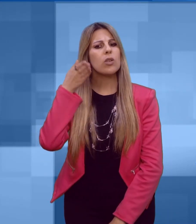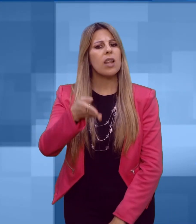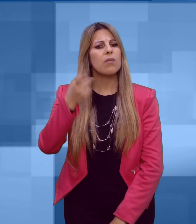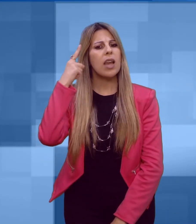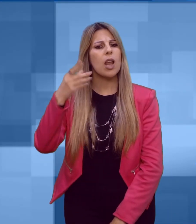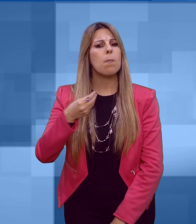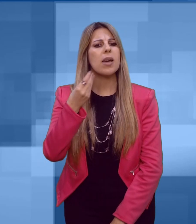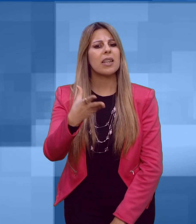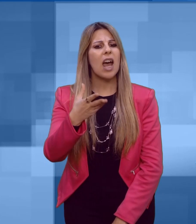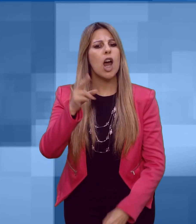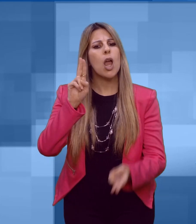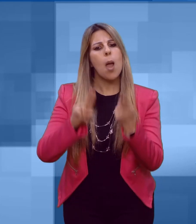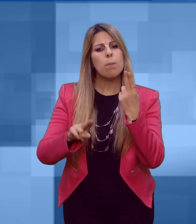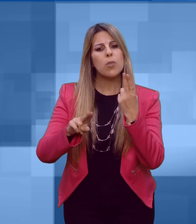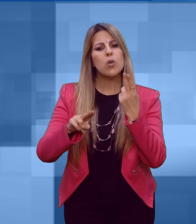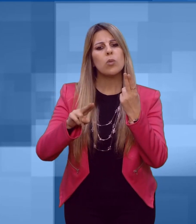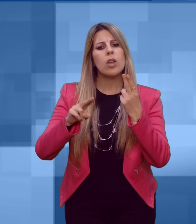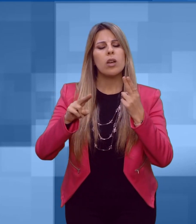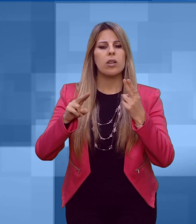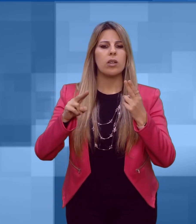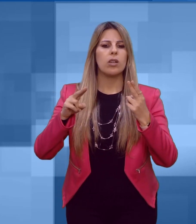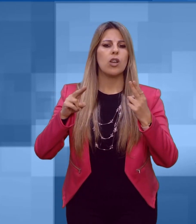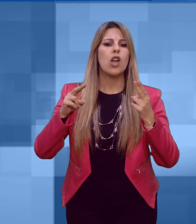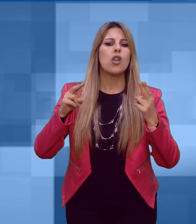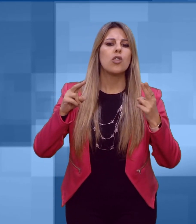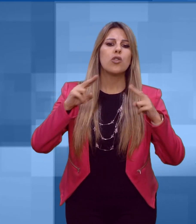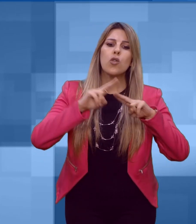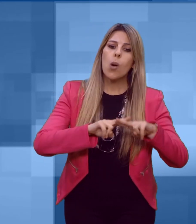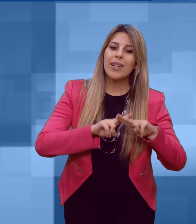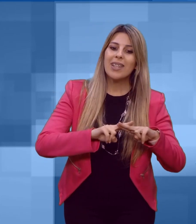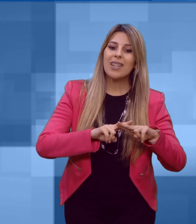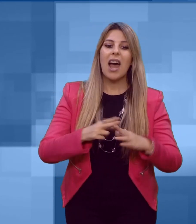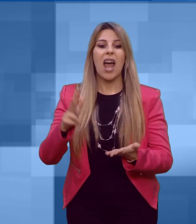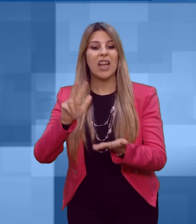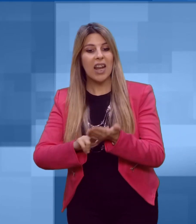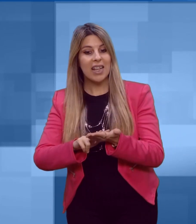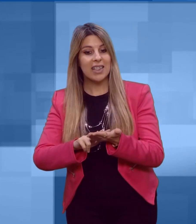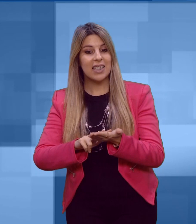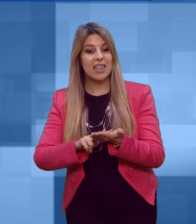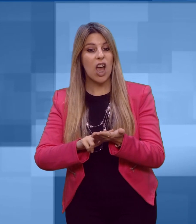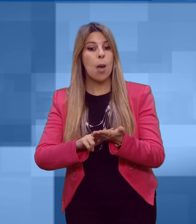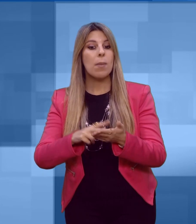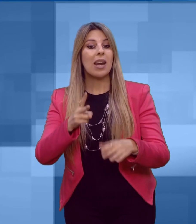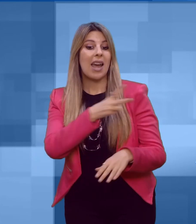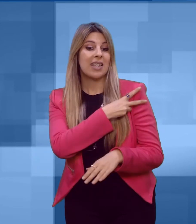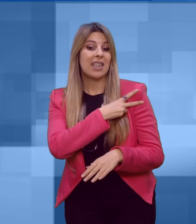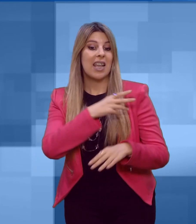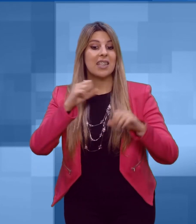Provvedimento che interviene per dare maggiore solidità e garanzie all'assistenza sanitaria rivolta ai piccoli pazienti